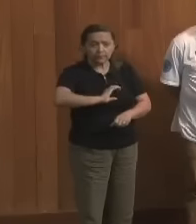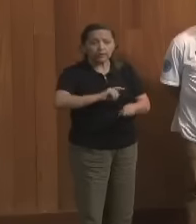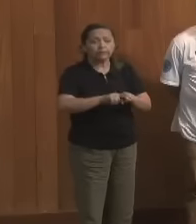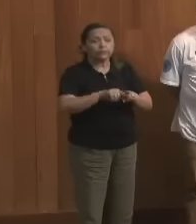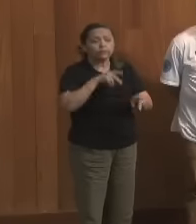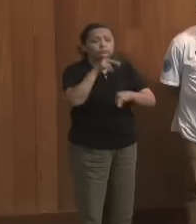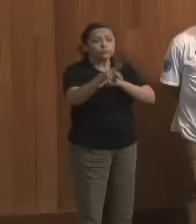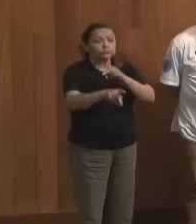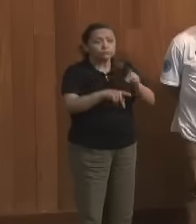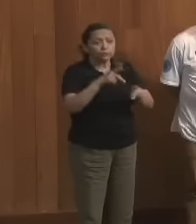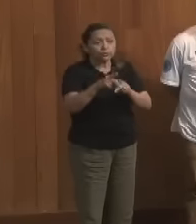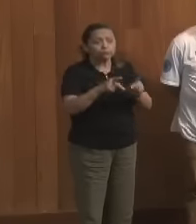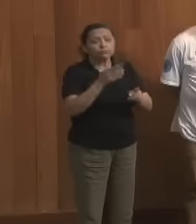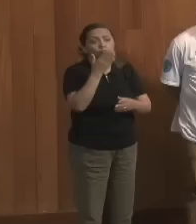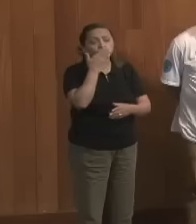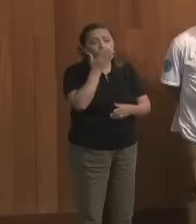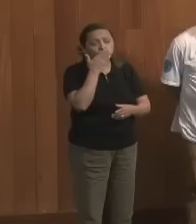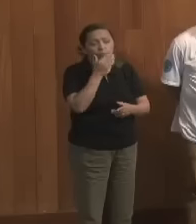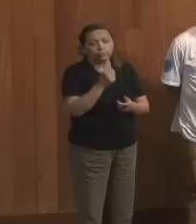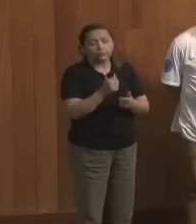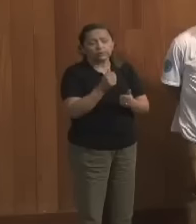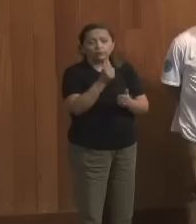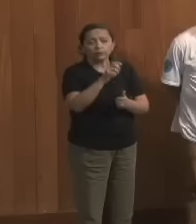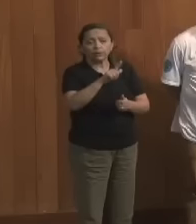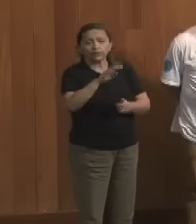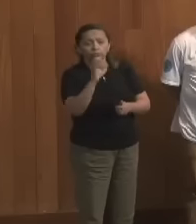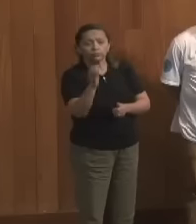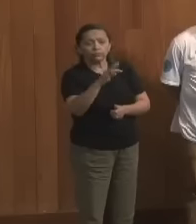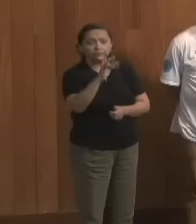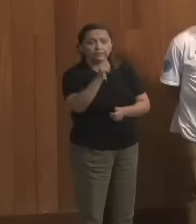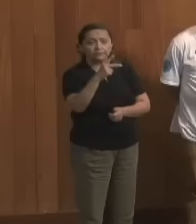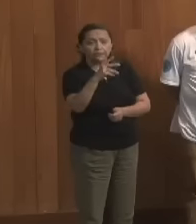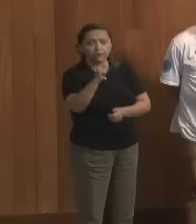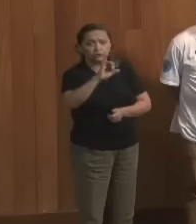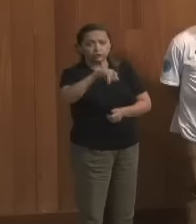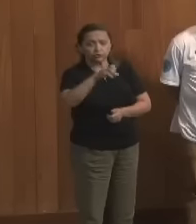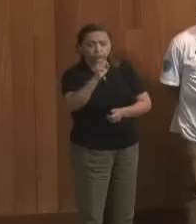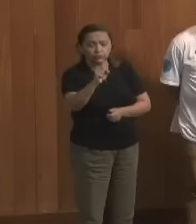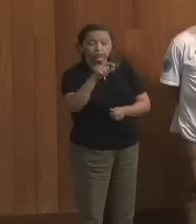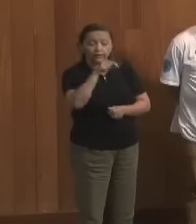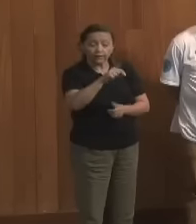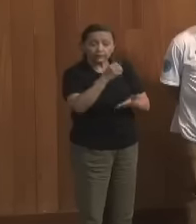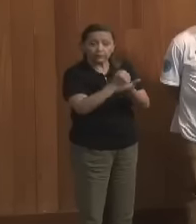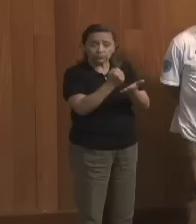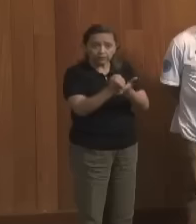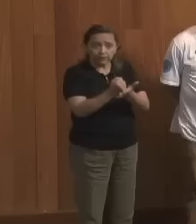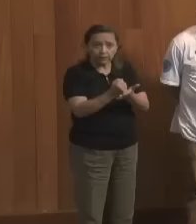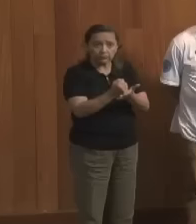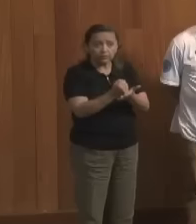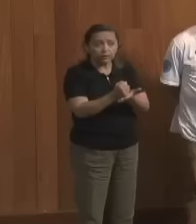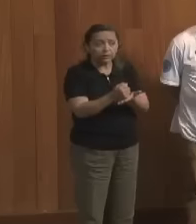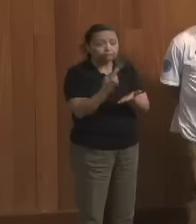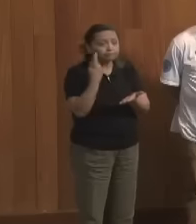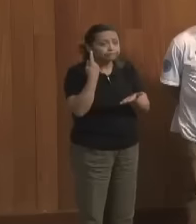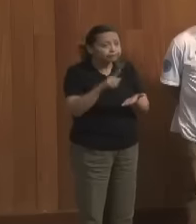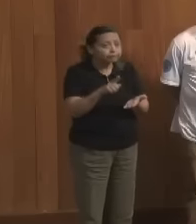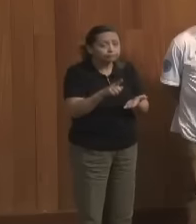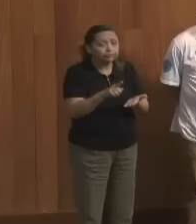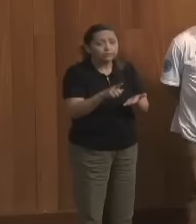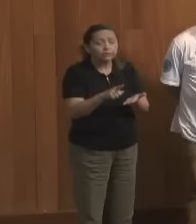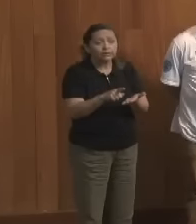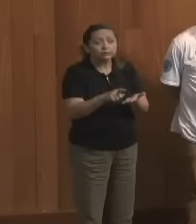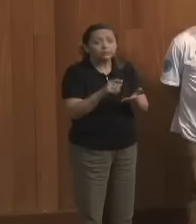povos Mundurucus do Alto Tapajós. E esse contrato ele violava expressamente o direito